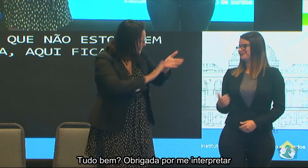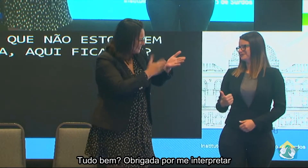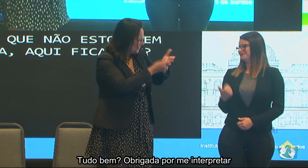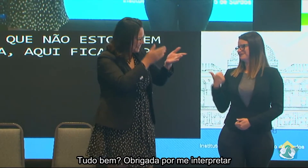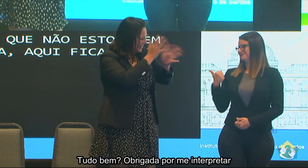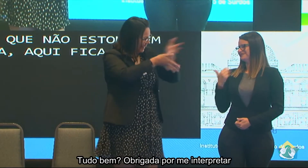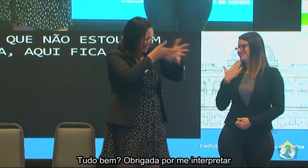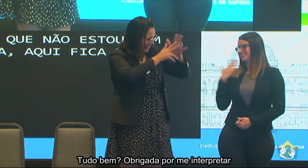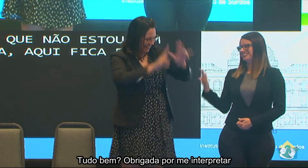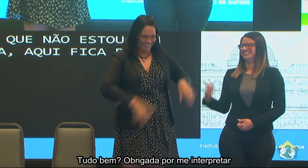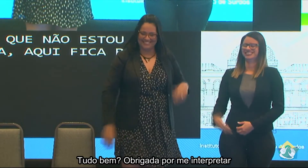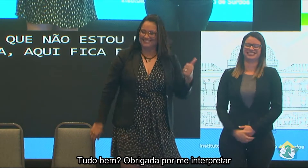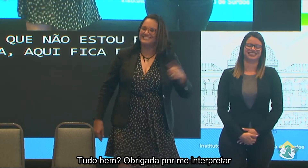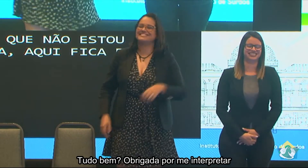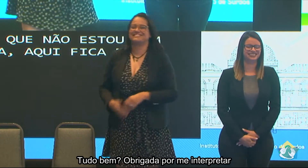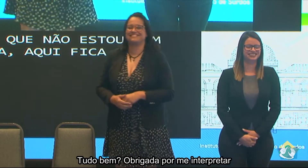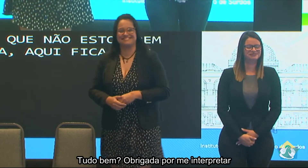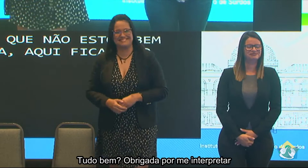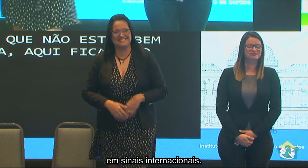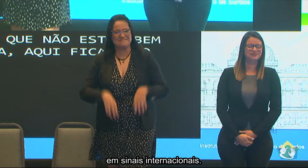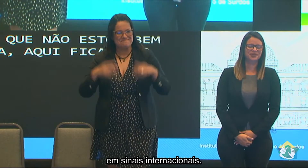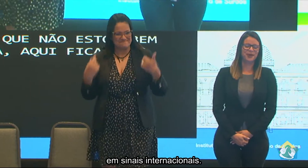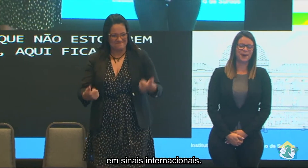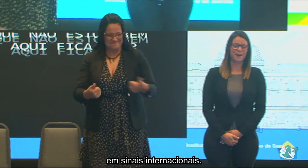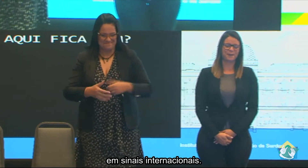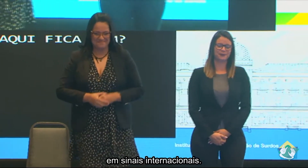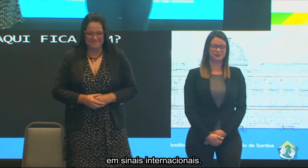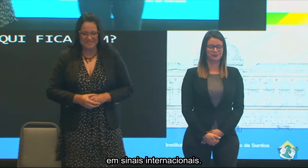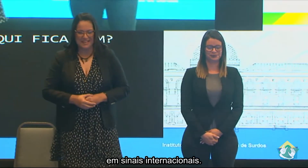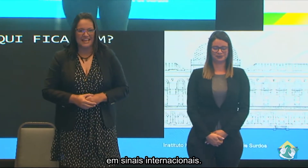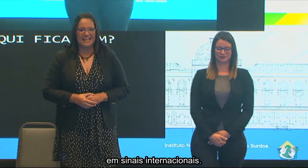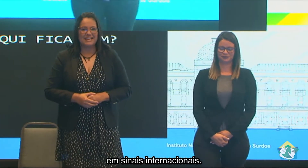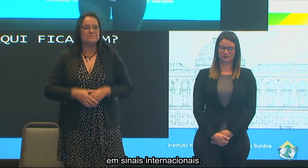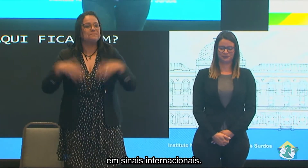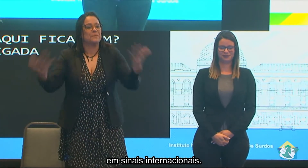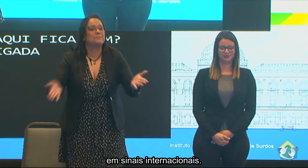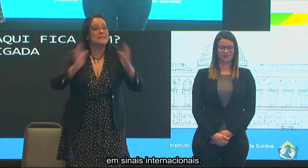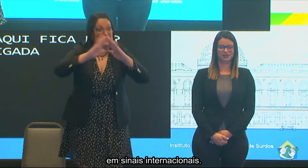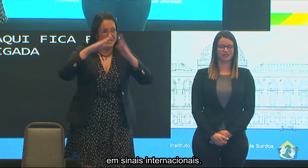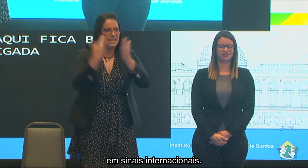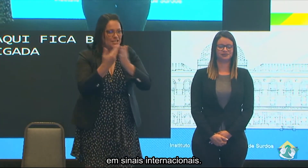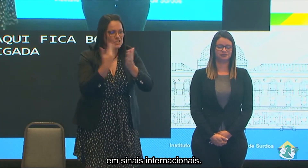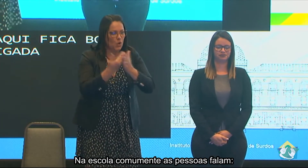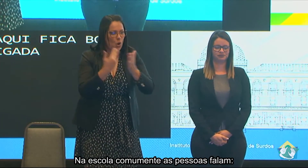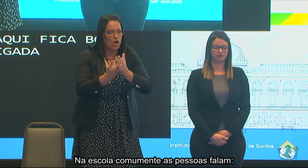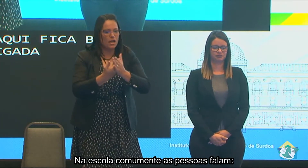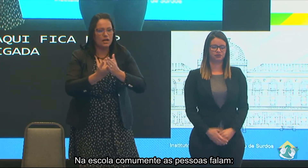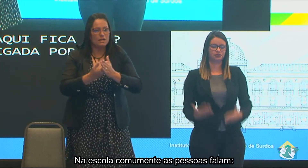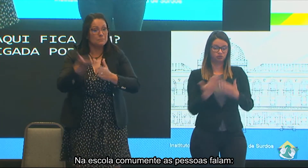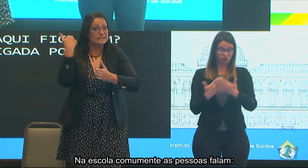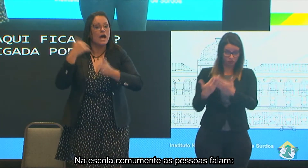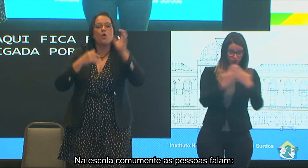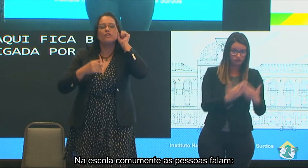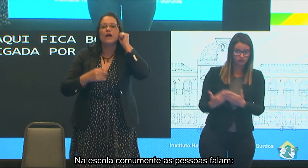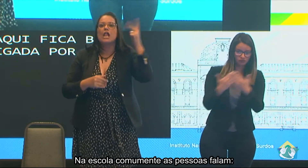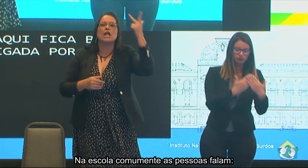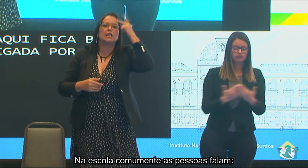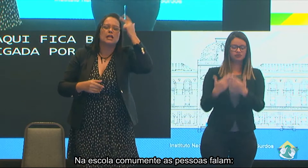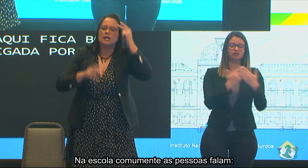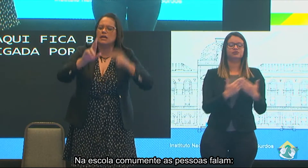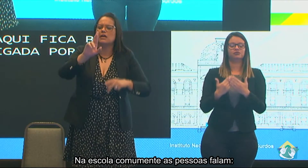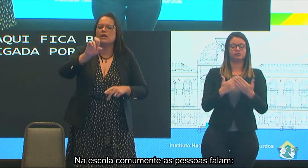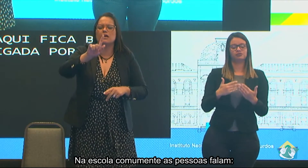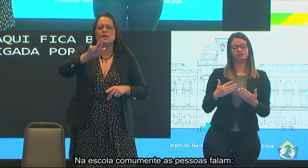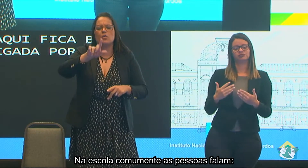Tudo bem? Obrigada por me interpretar para sinais internacionais. Então, na escola,